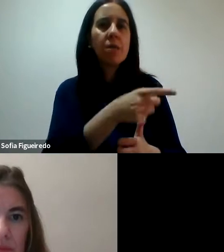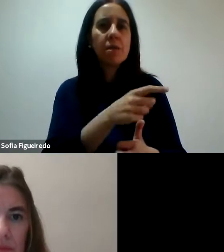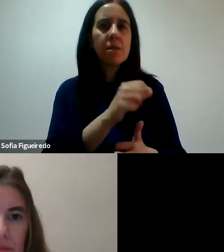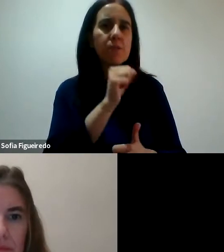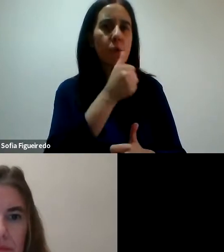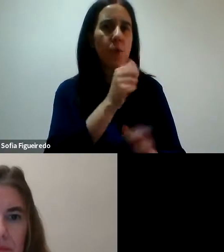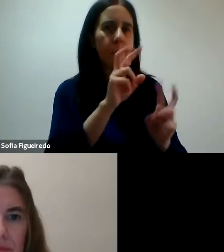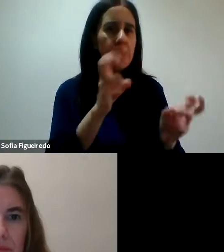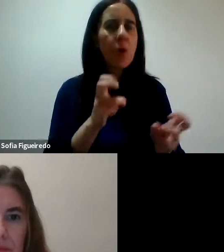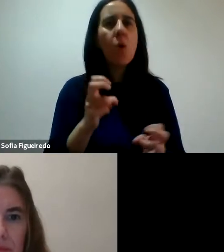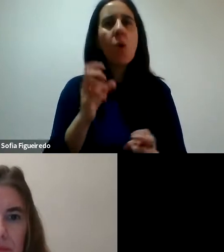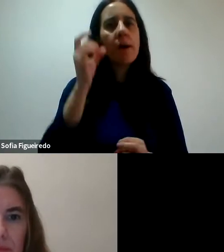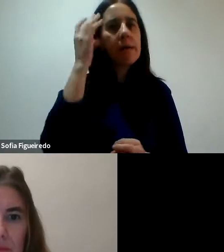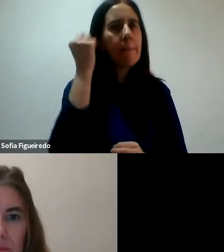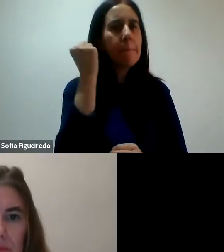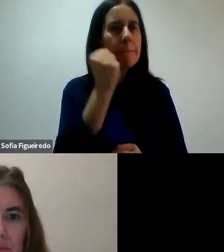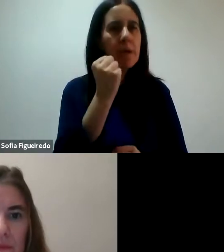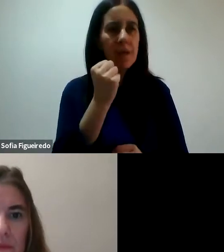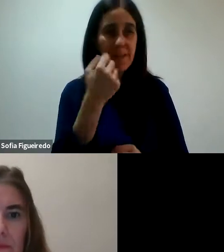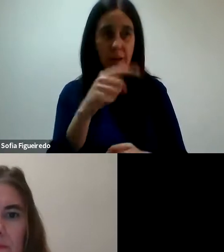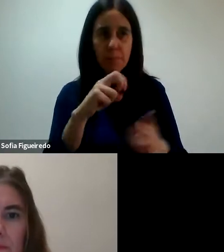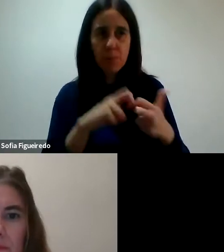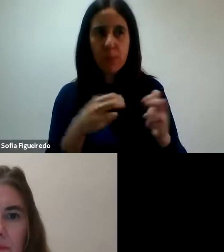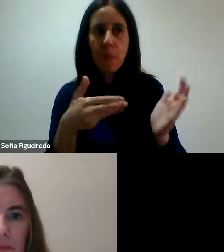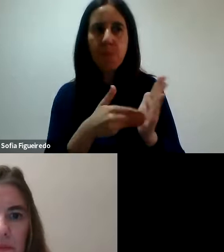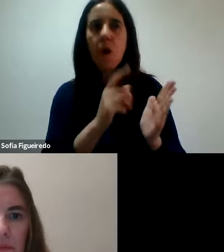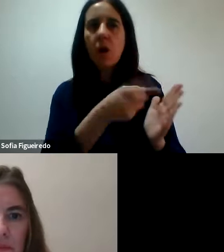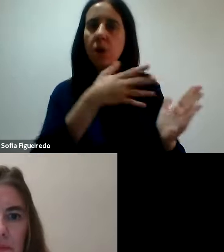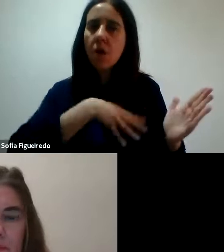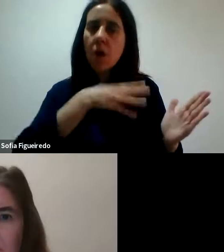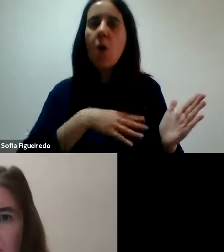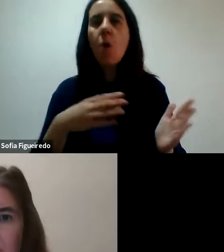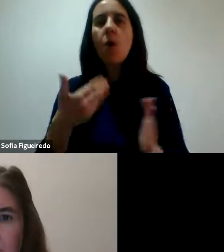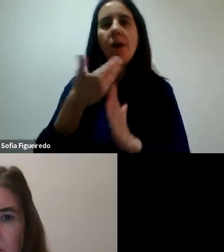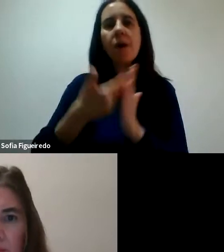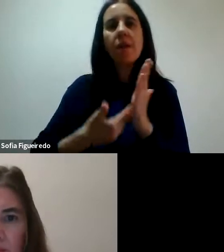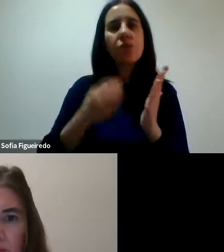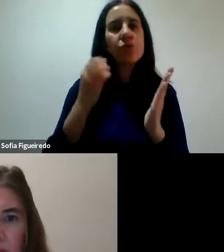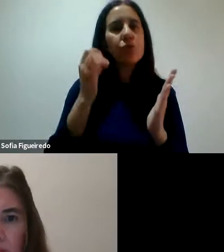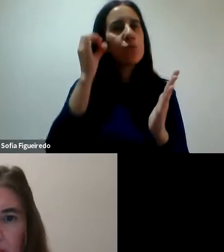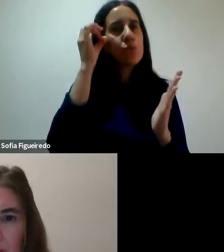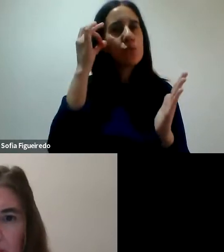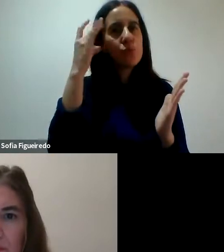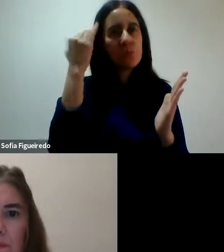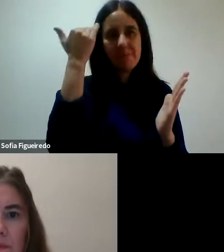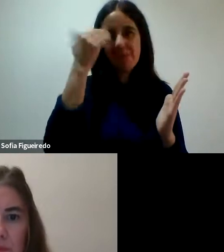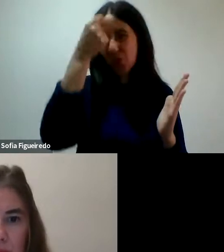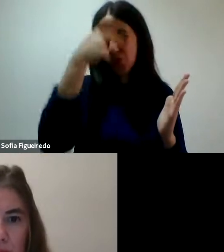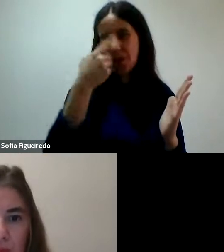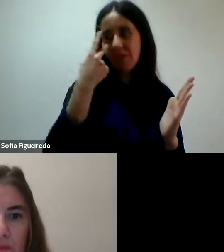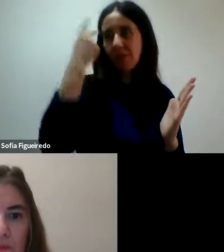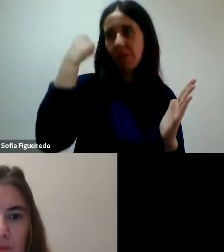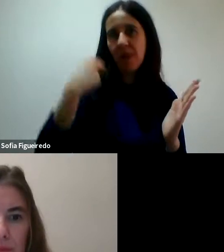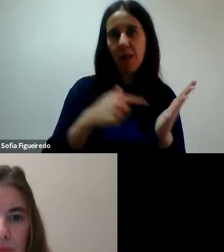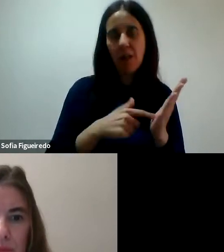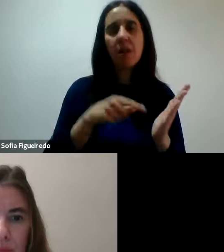problemas que as pessoas tinham nesse caso, ou no caso do cadastro simplificado, que estava focado em populações